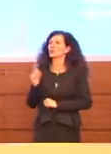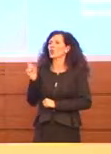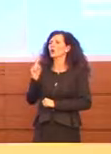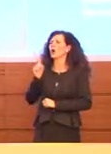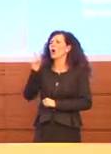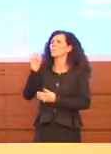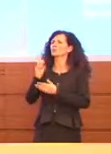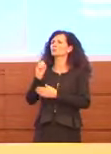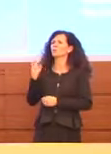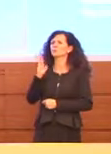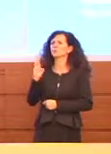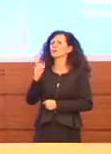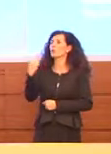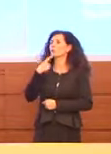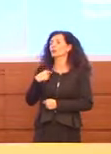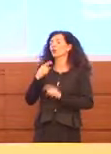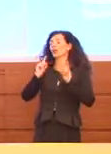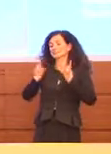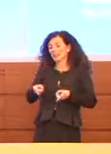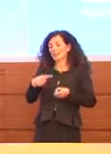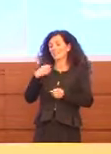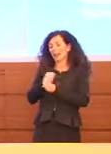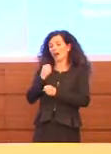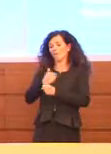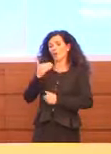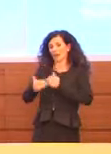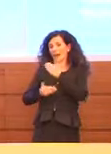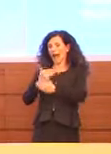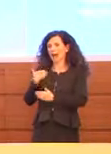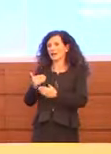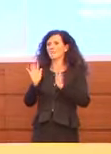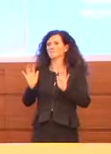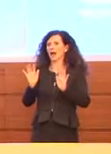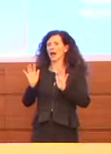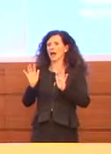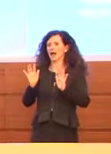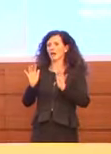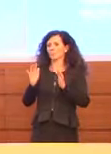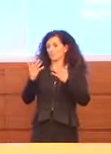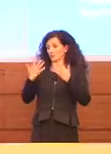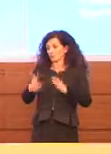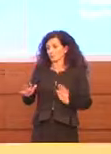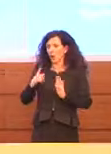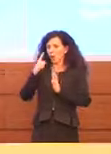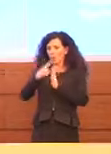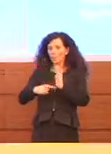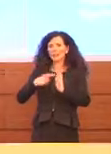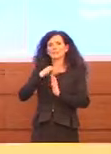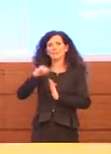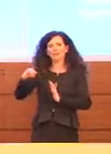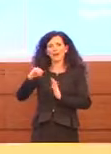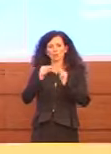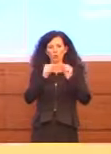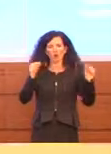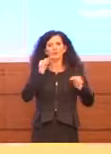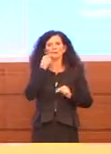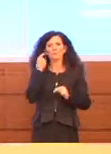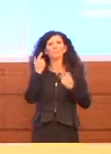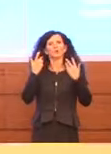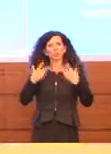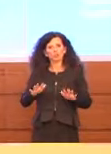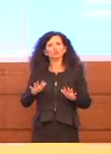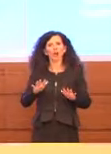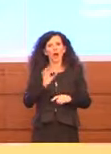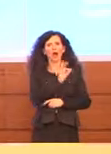dobbiamo lavorarci ma un mese e mezzo insomma si fanno questi tamponi vorrei capire se perché poi non ho avuto